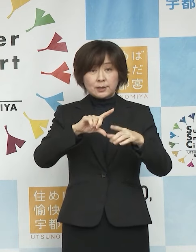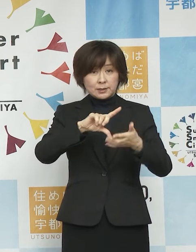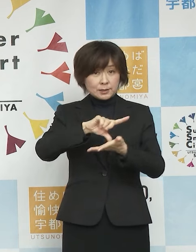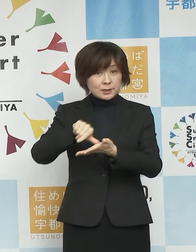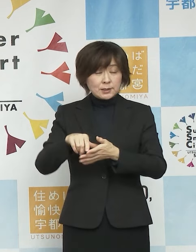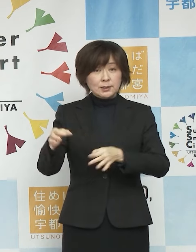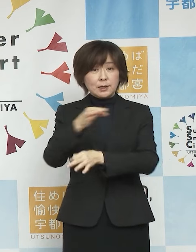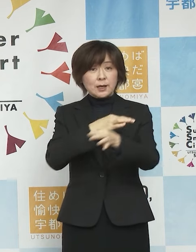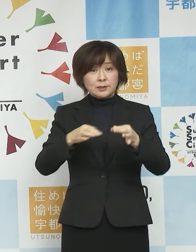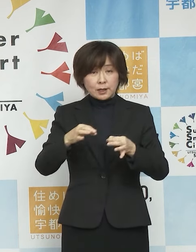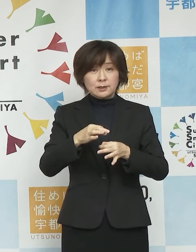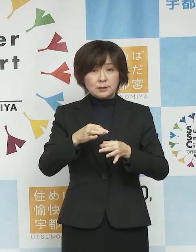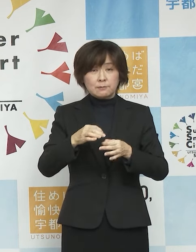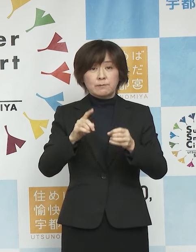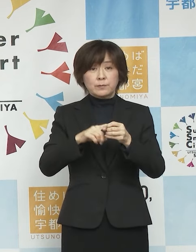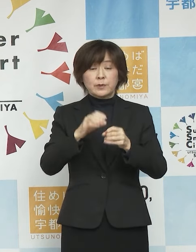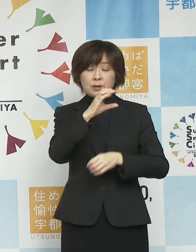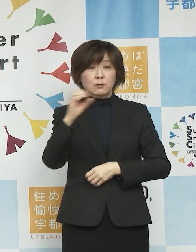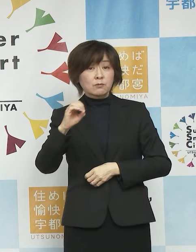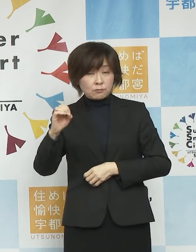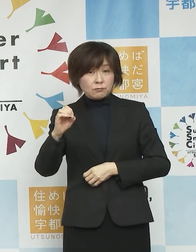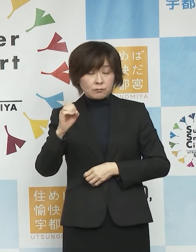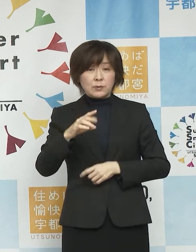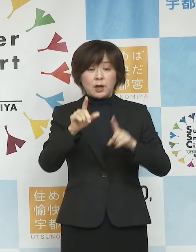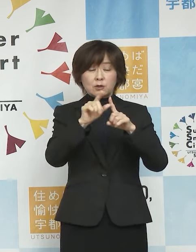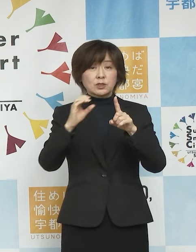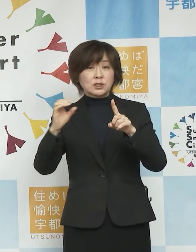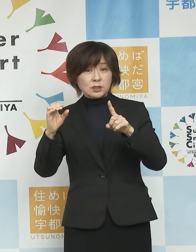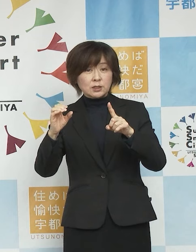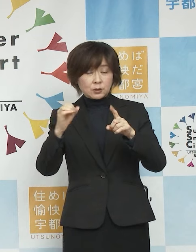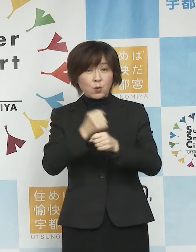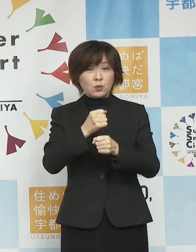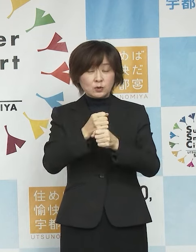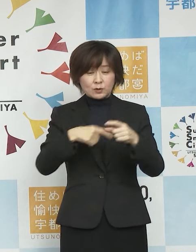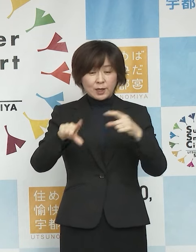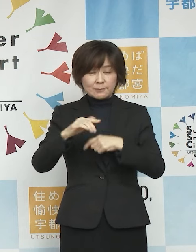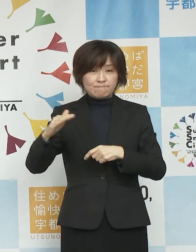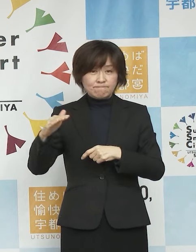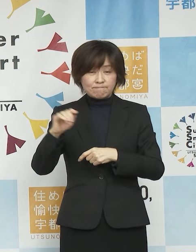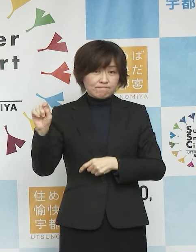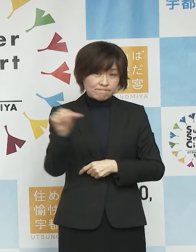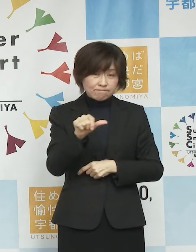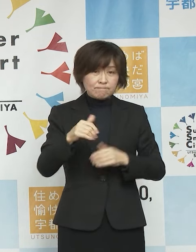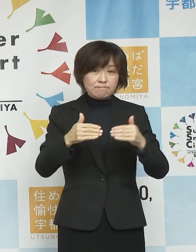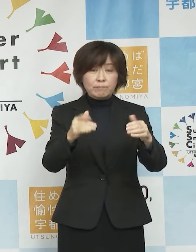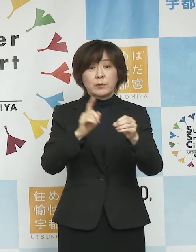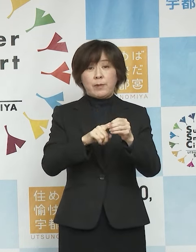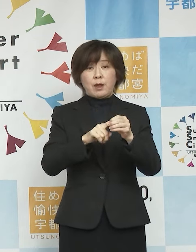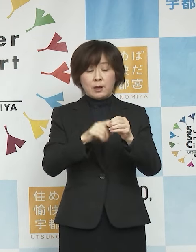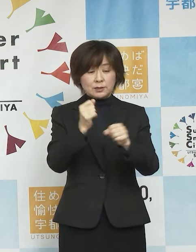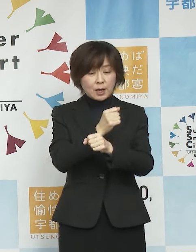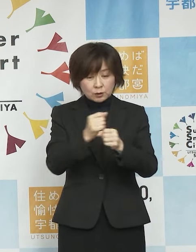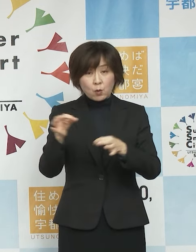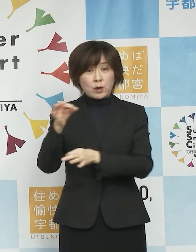素の3つの社会や NCC の構築をさらに加速させるため、産業